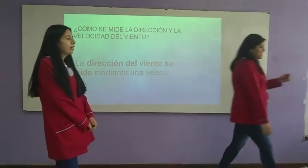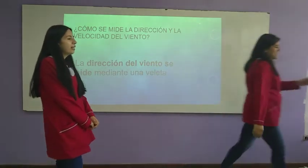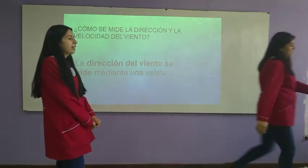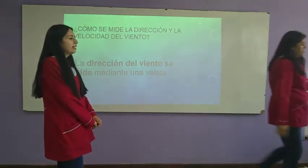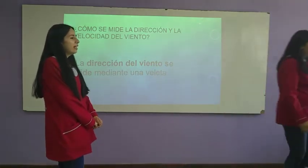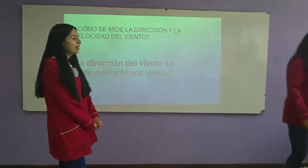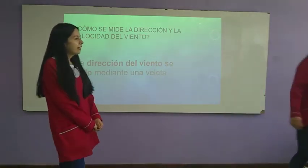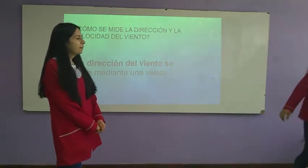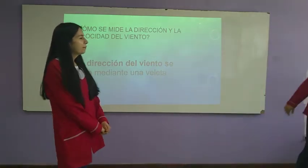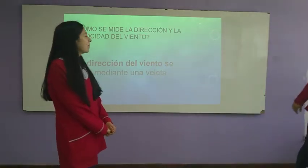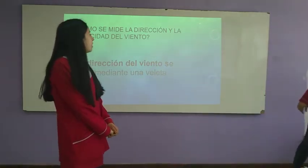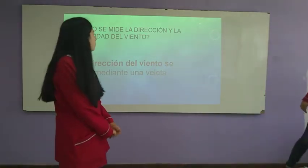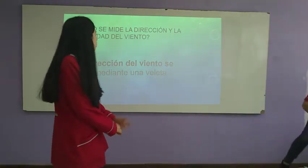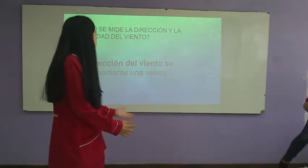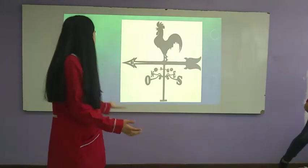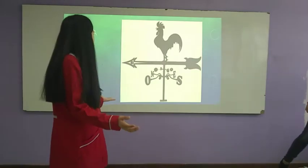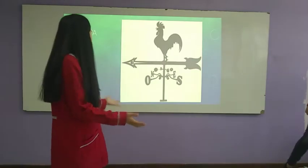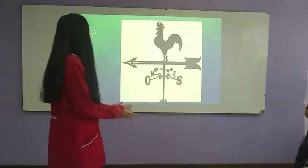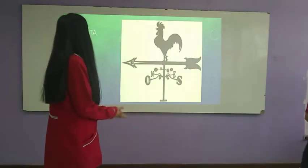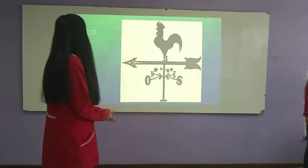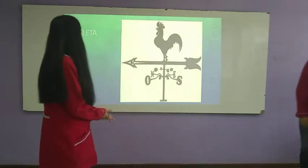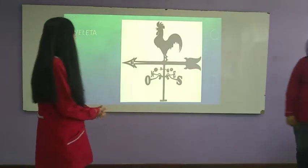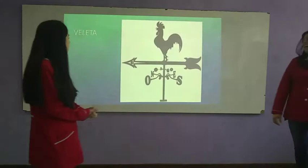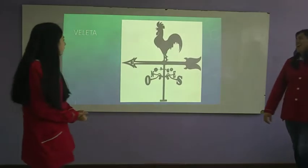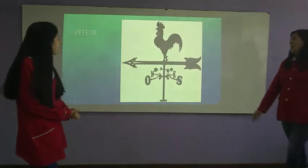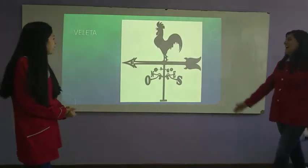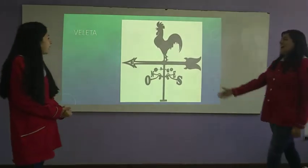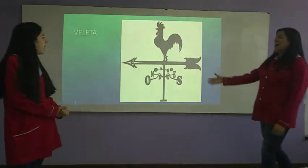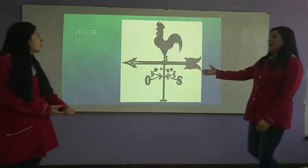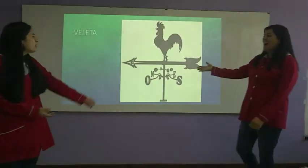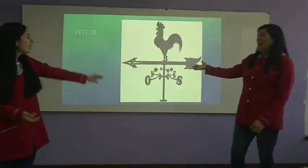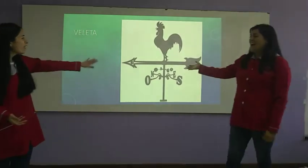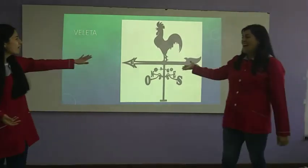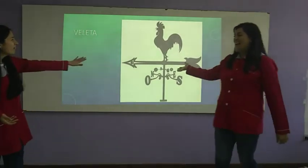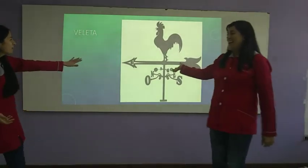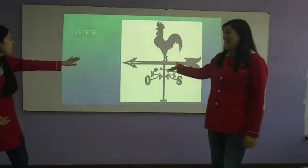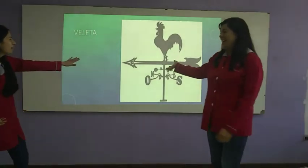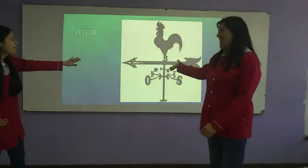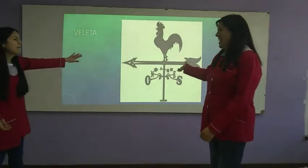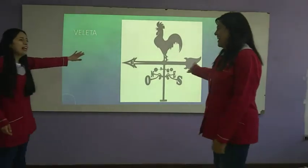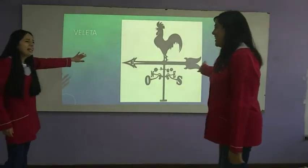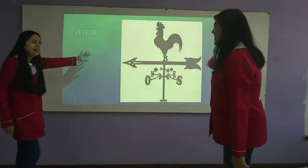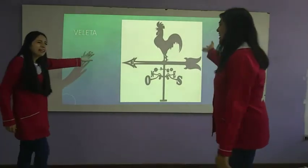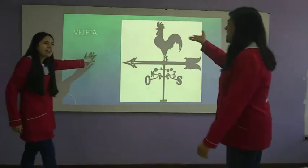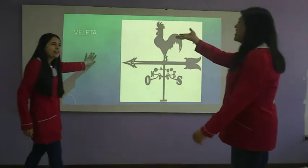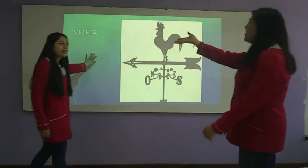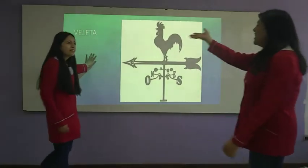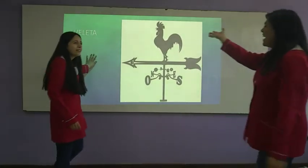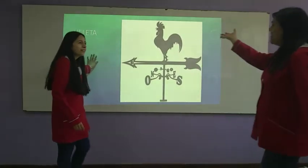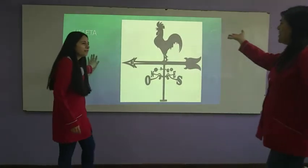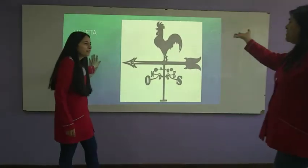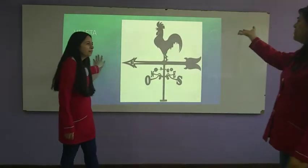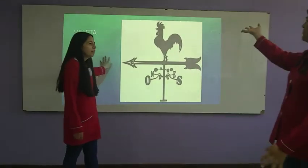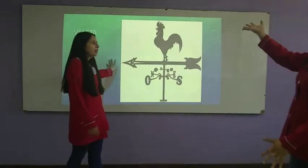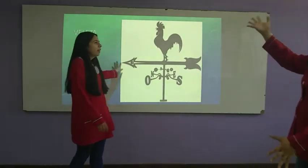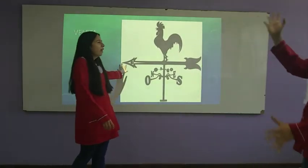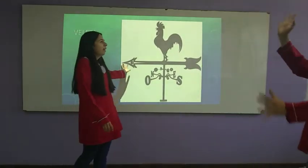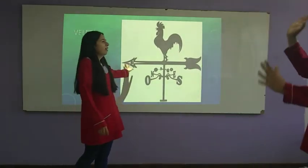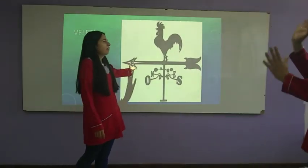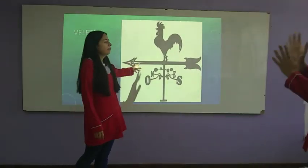¿Quieres conocerlo? Por supuesto, mi hermana. Ay, yo no había visto ni las veletas antes. ¿Y dónde la has visto?